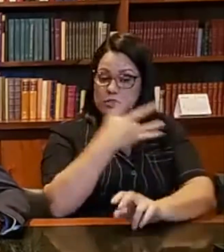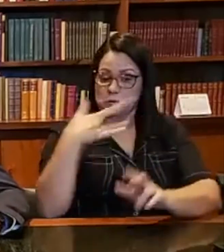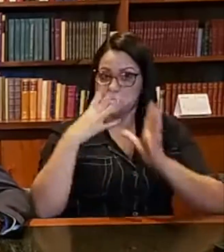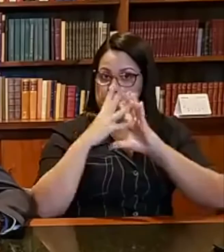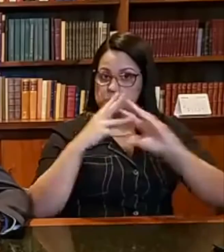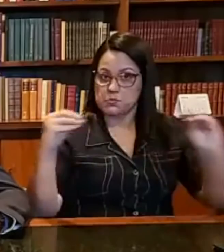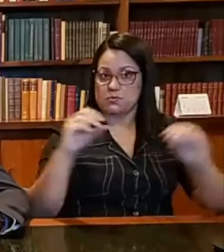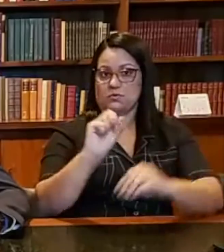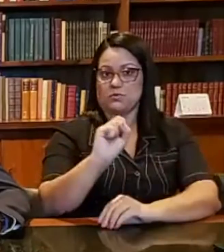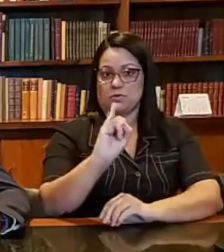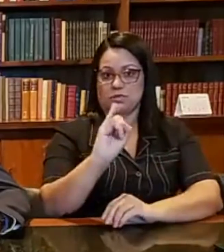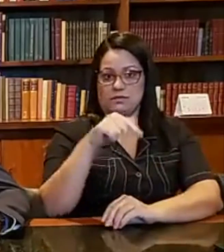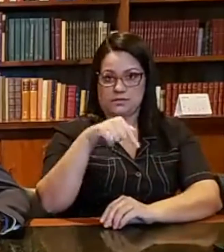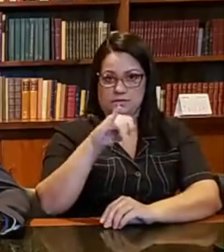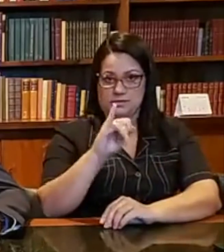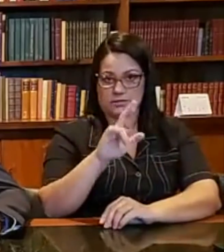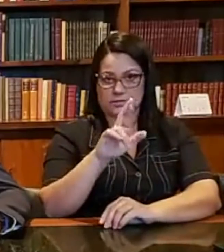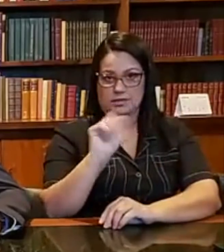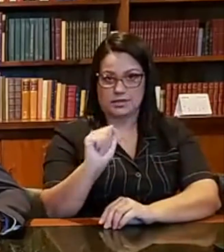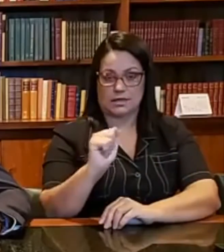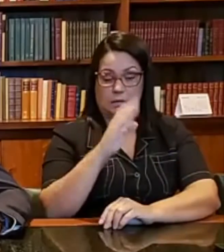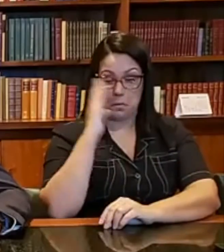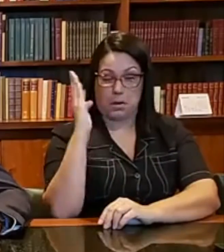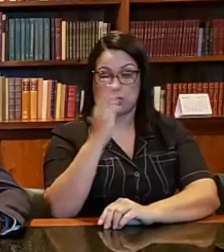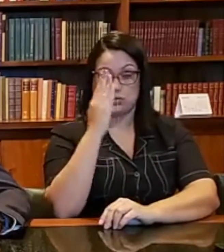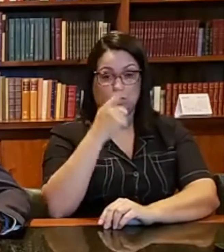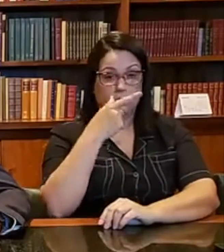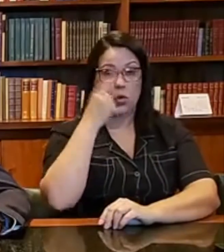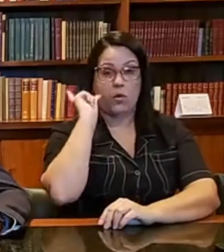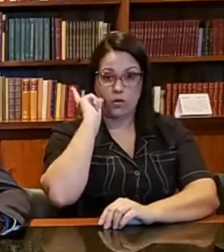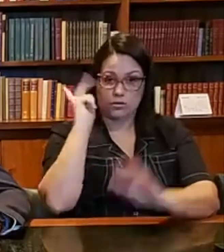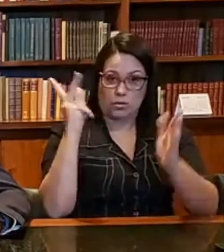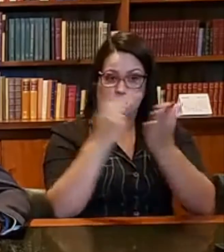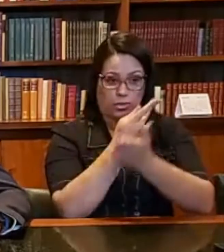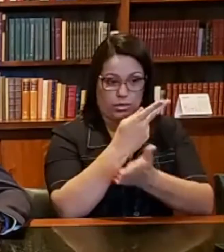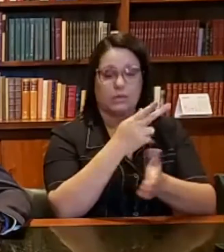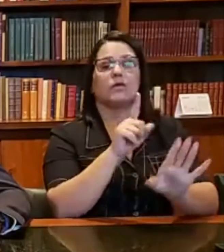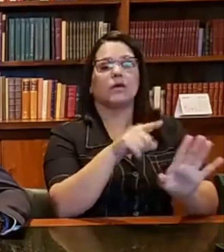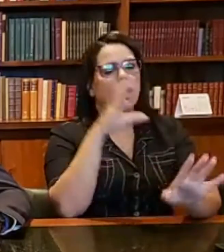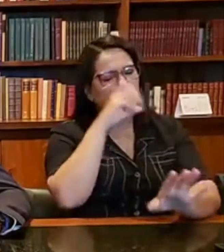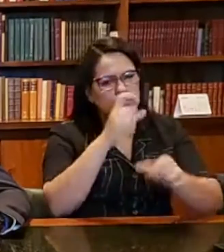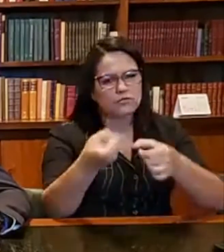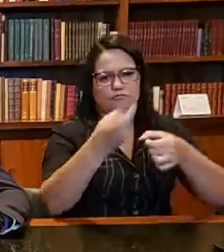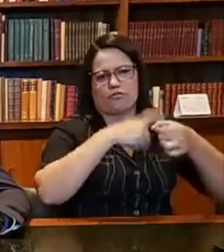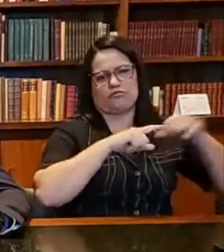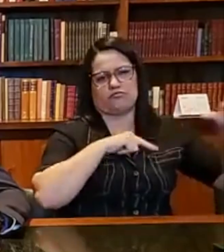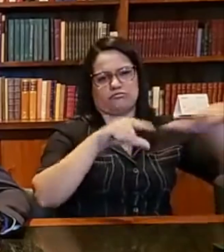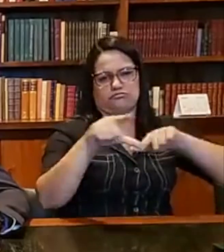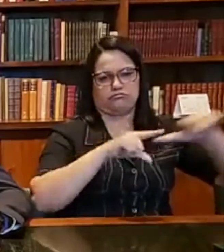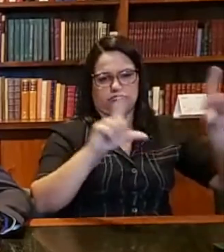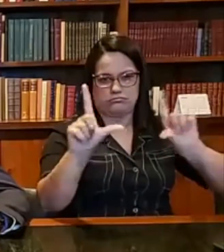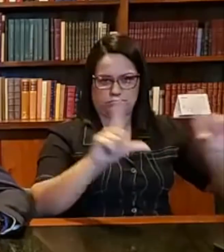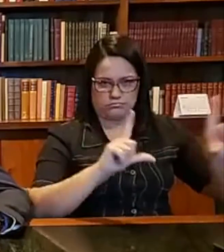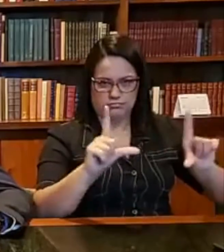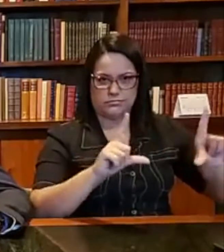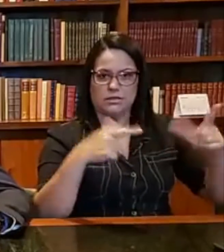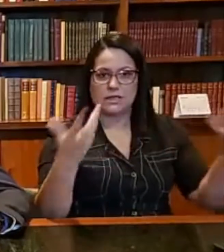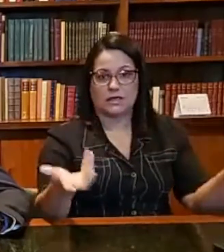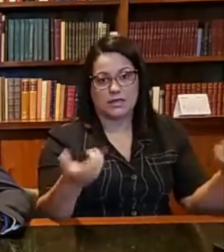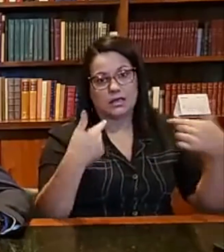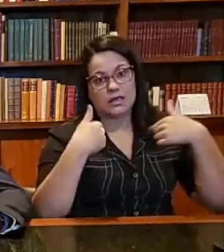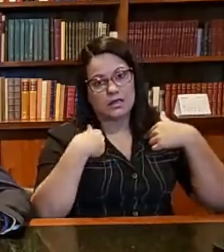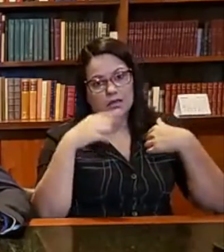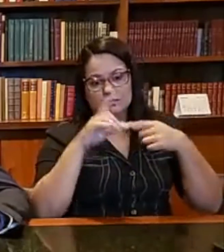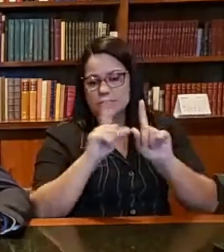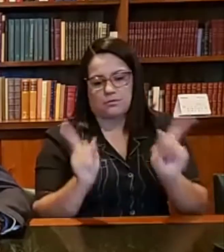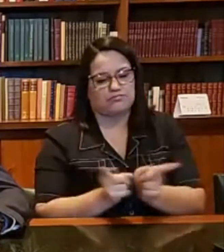da Rede TV, que passou mal no dia de ontem. Ele espera que ele volte rapidamente, porque apesar do meu exíguo